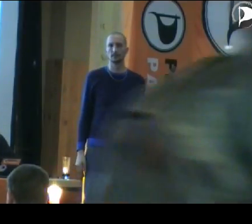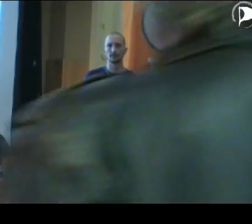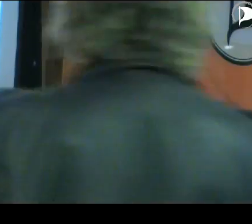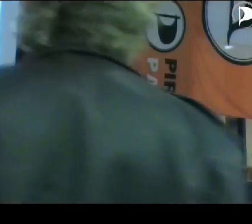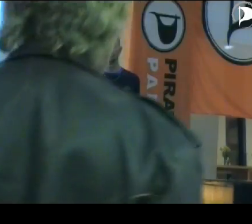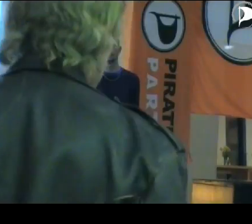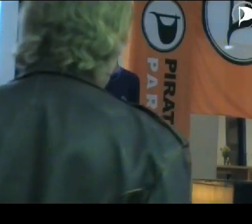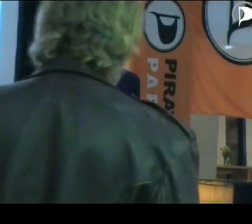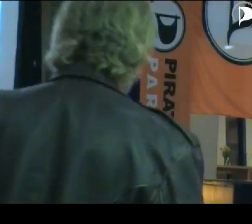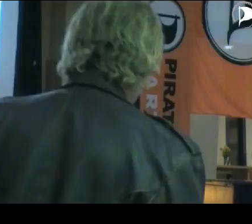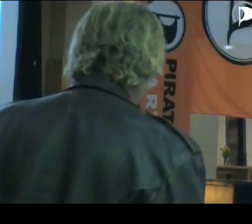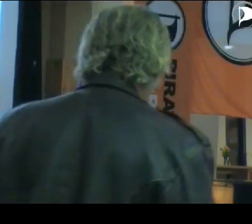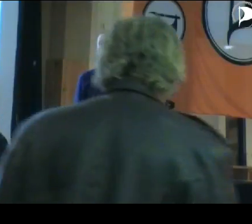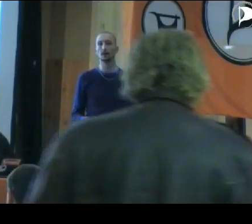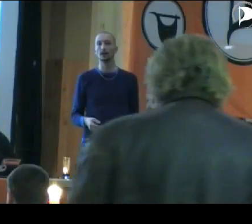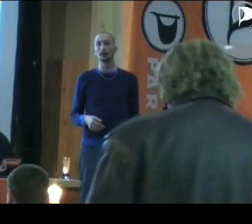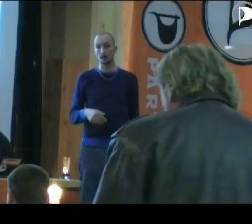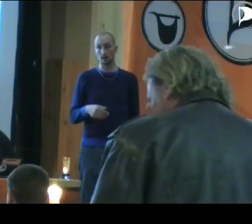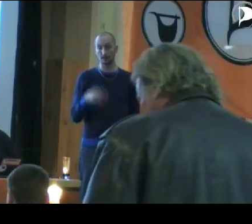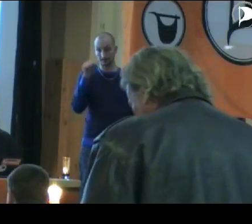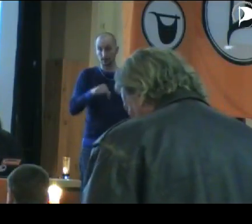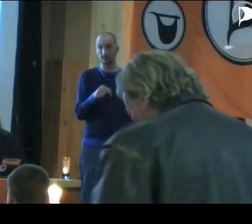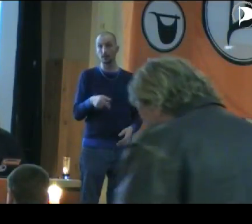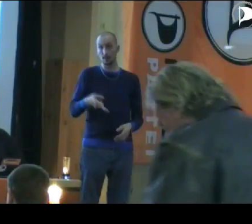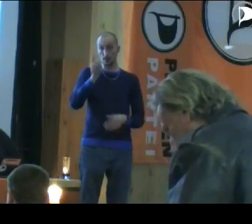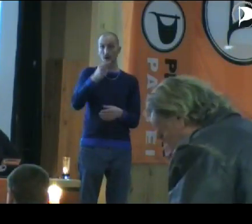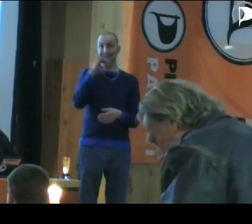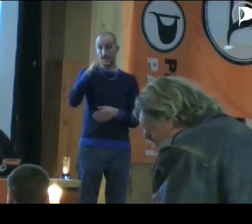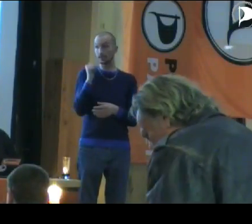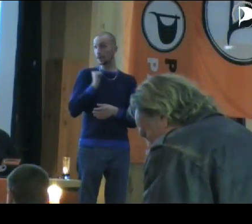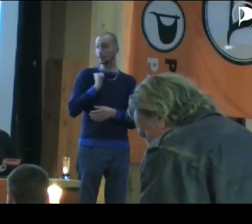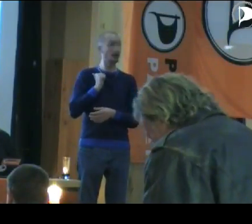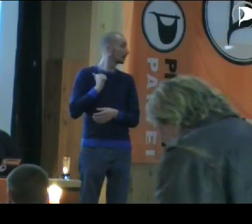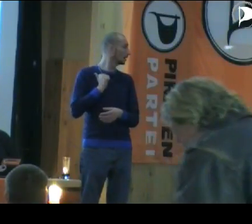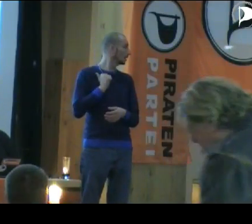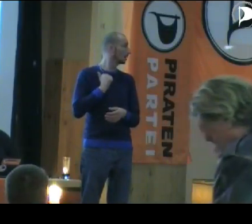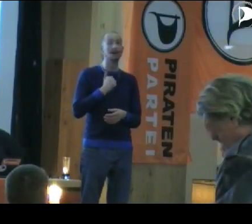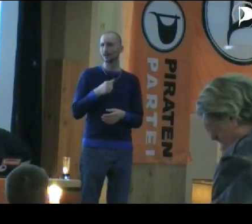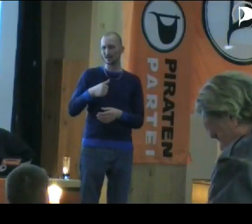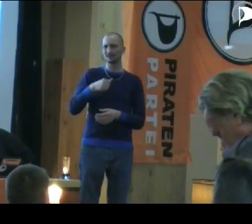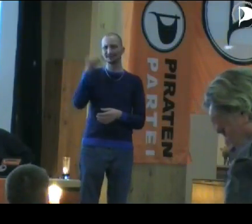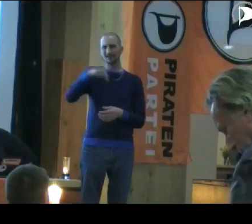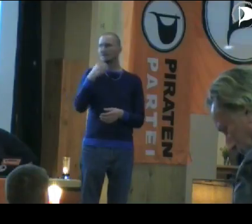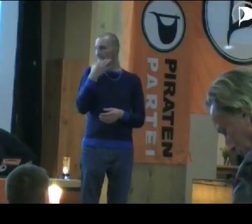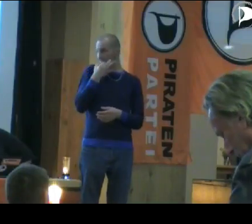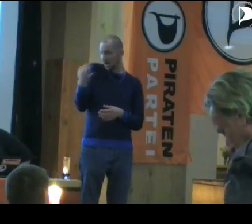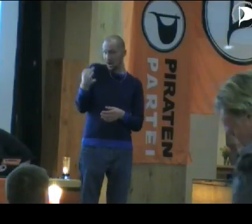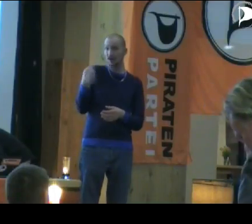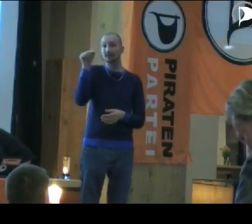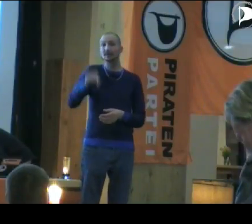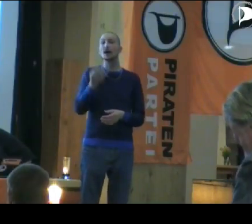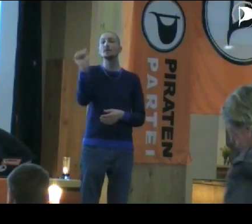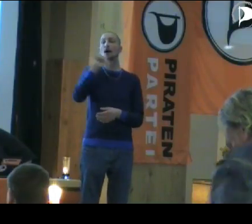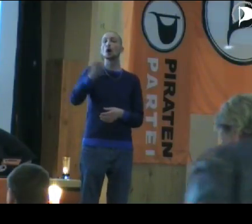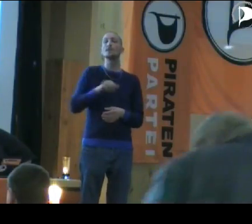gut gibt's weitere redebeiträge zu dem thema er wird eher eine frage wie lang